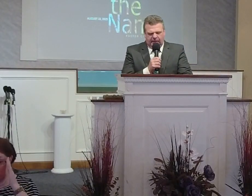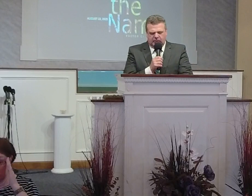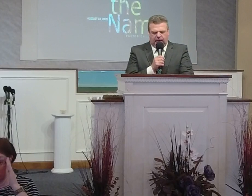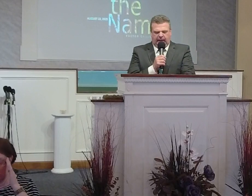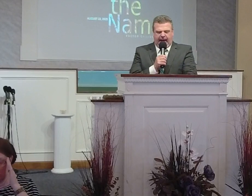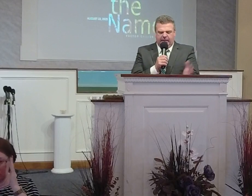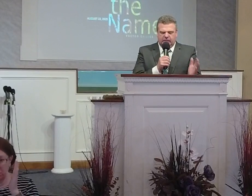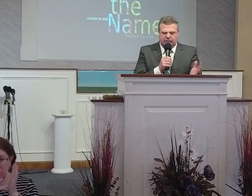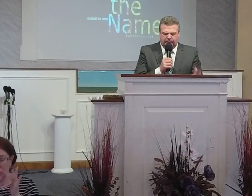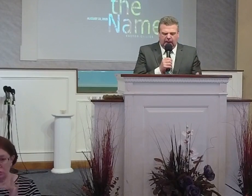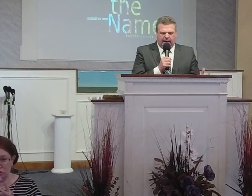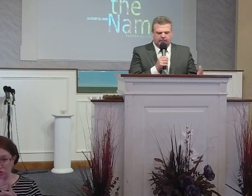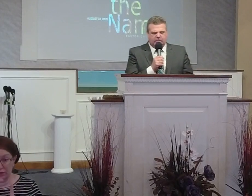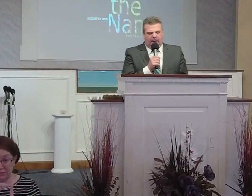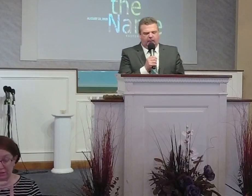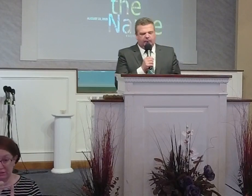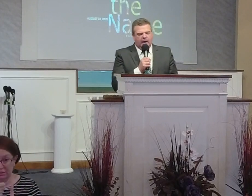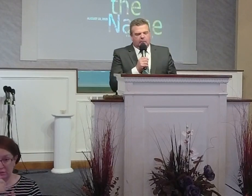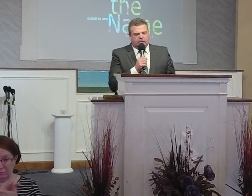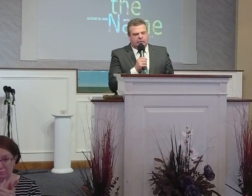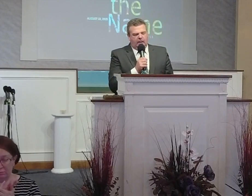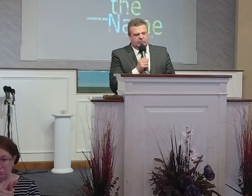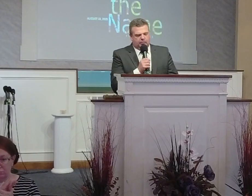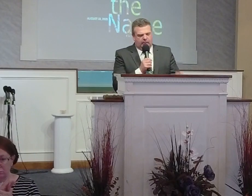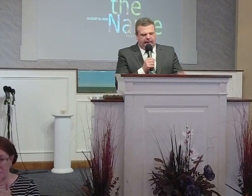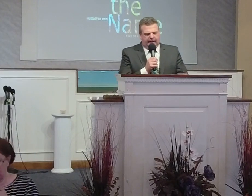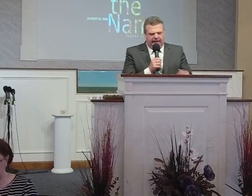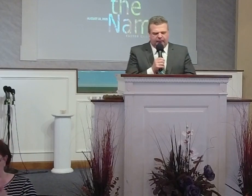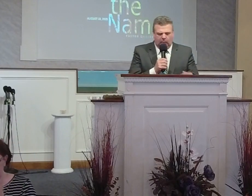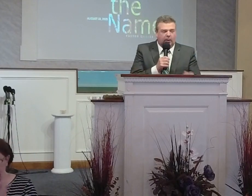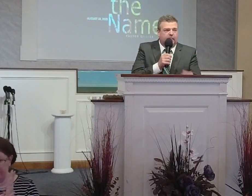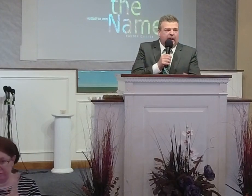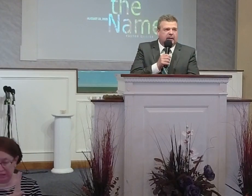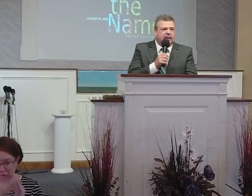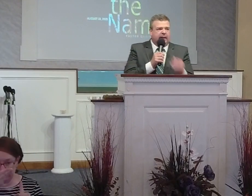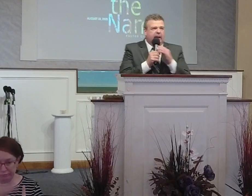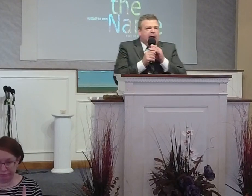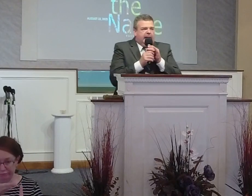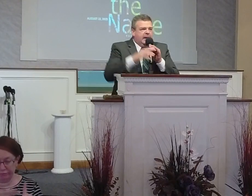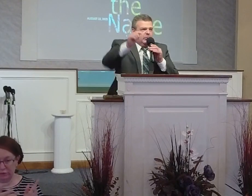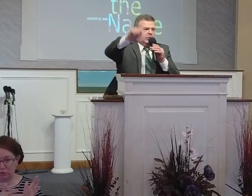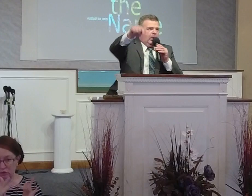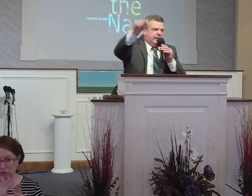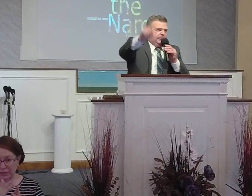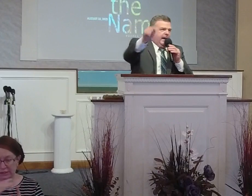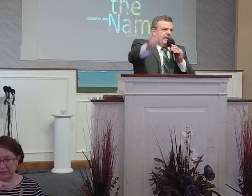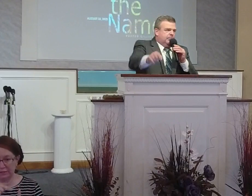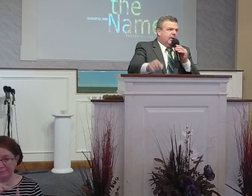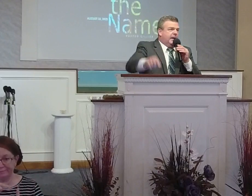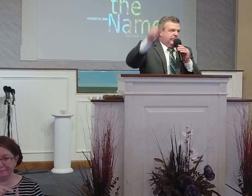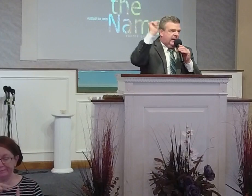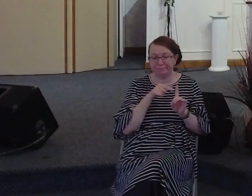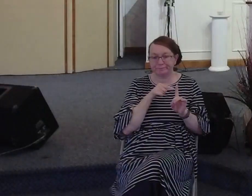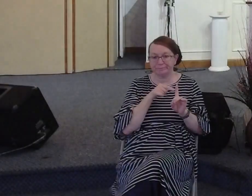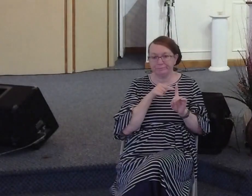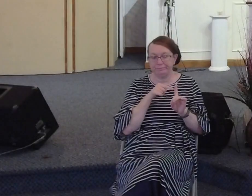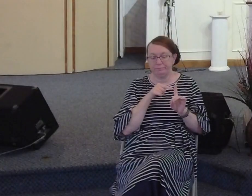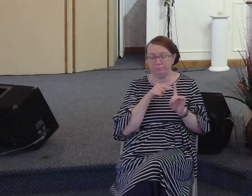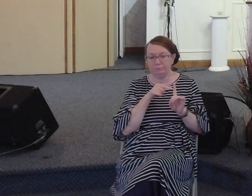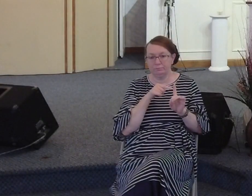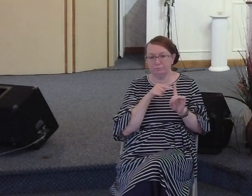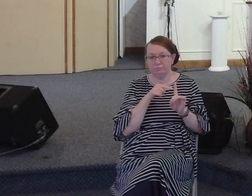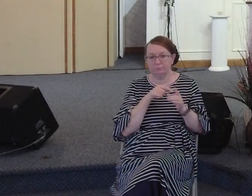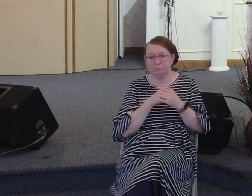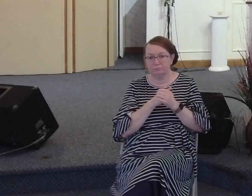Ellos podían ver a Dios, el Verbo hecho carne, la esencia viniendo a sí mismo para traer vida mucho más